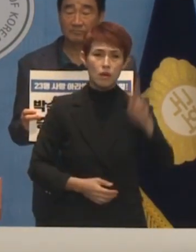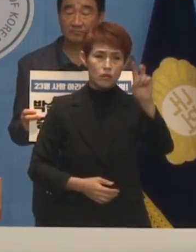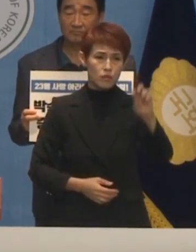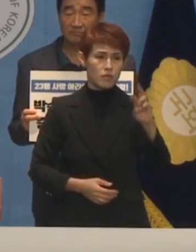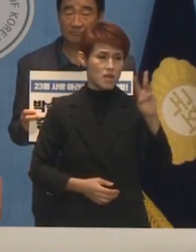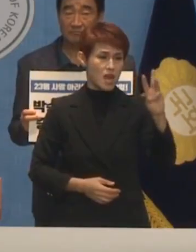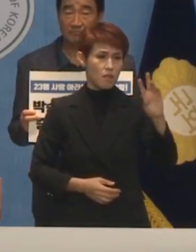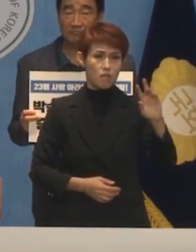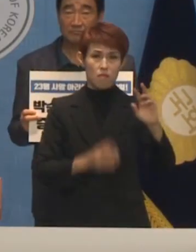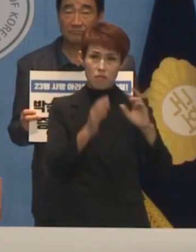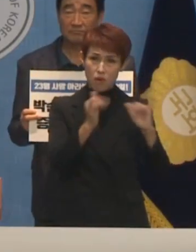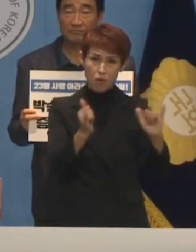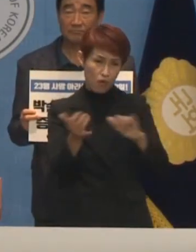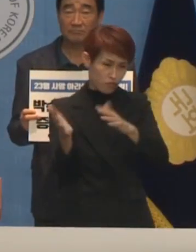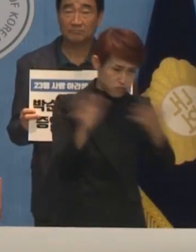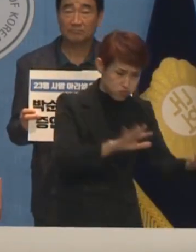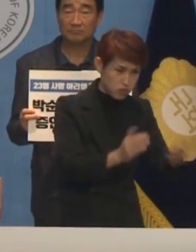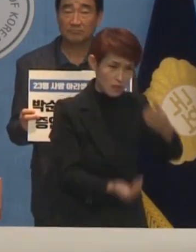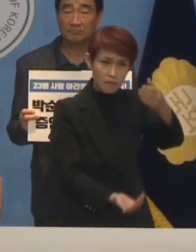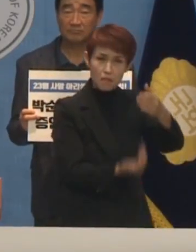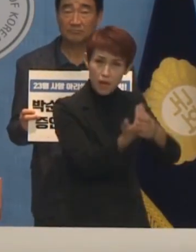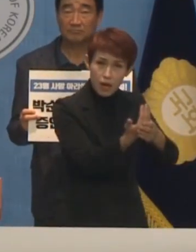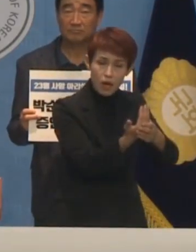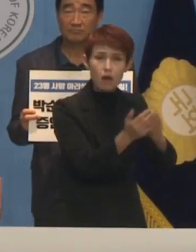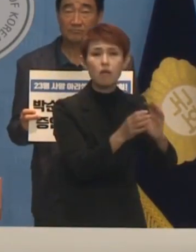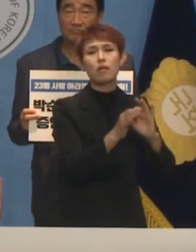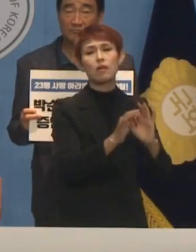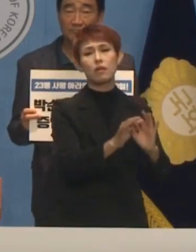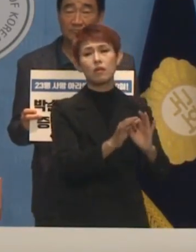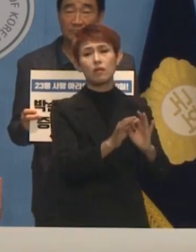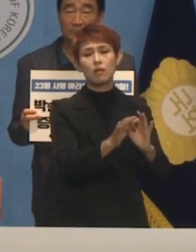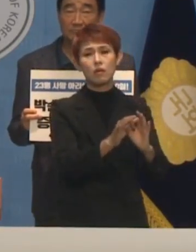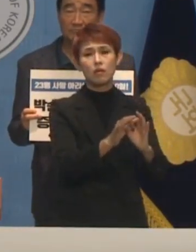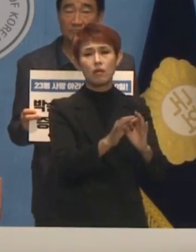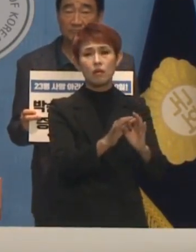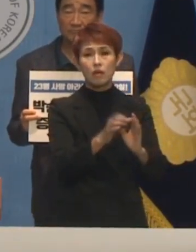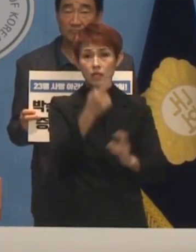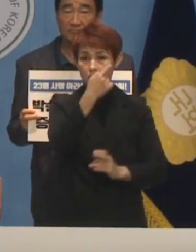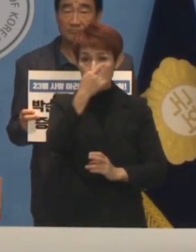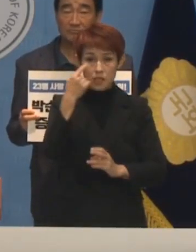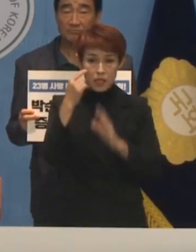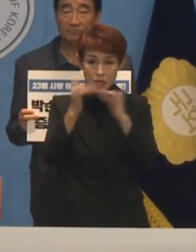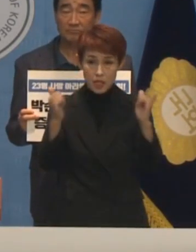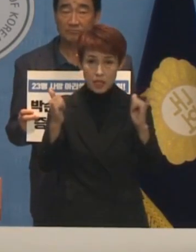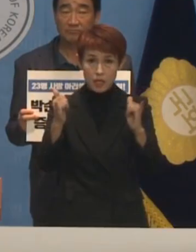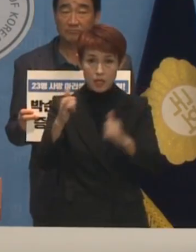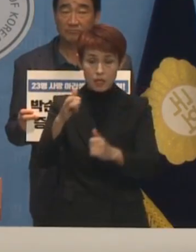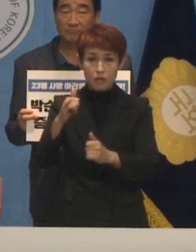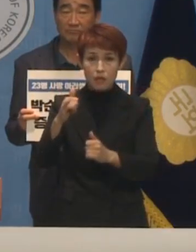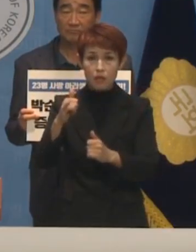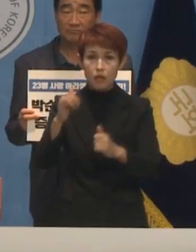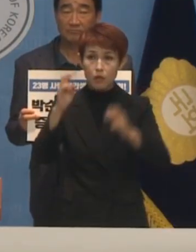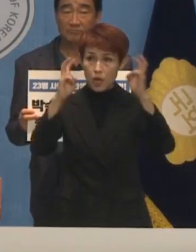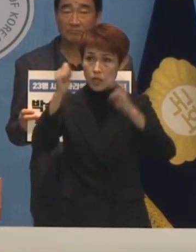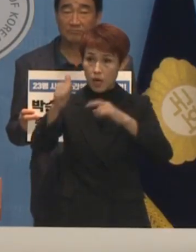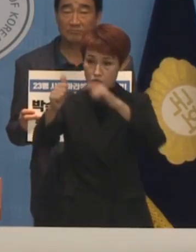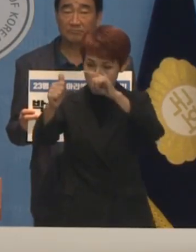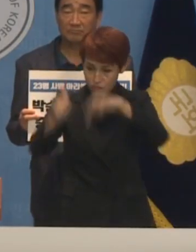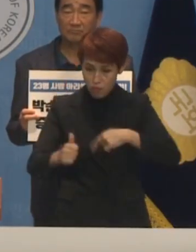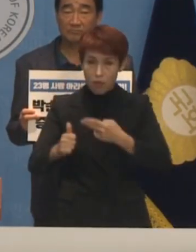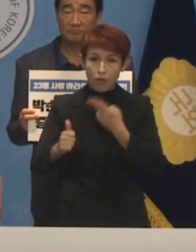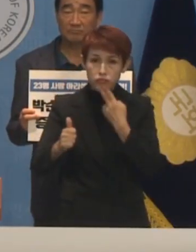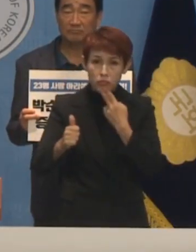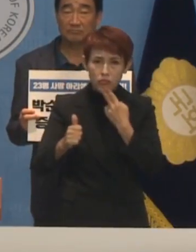23명을 죽인 중대재해참사에 대해서 증인으로 채택하지 않은 부분들에